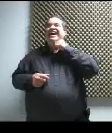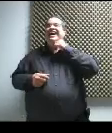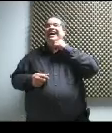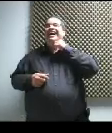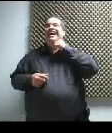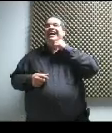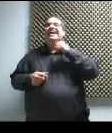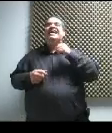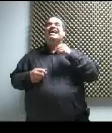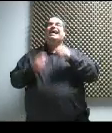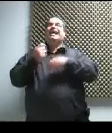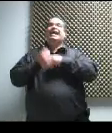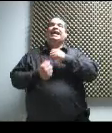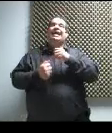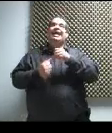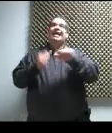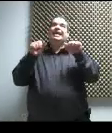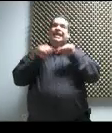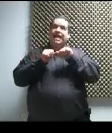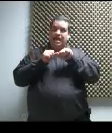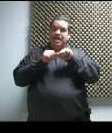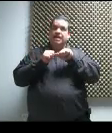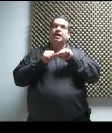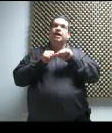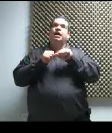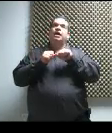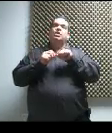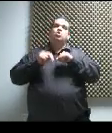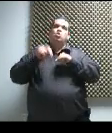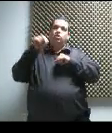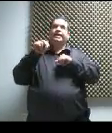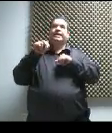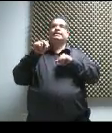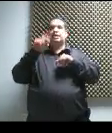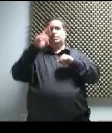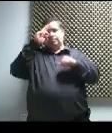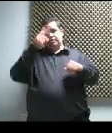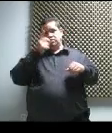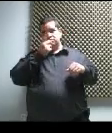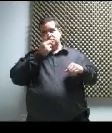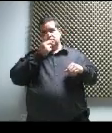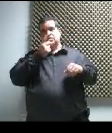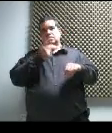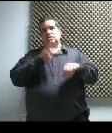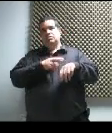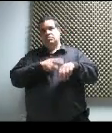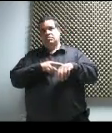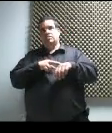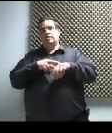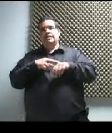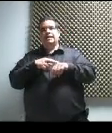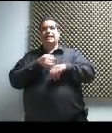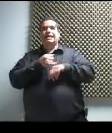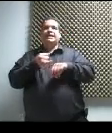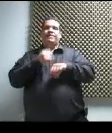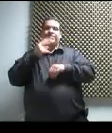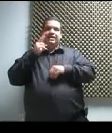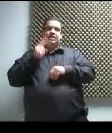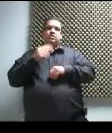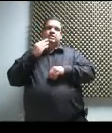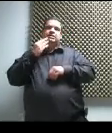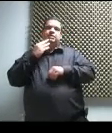Bueno, en la zona esta al norte, que se encuentra la Española, está Puerto Rico y las Islas Viláneas, es lo que se